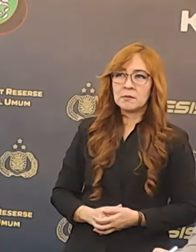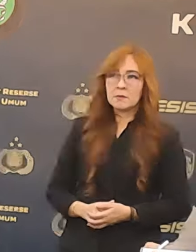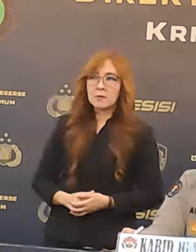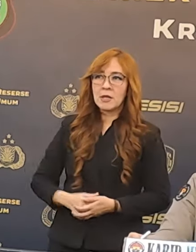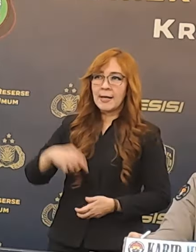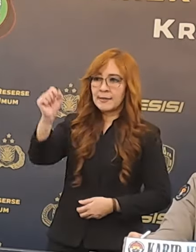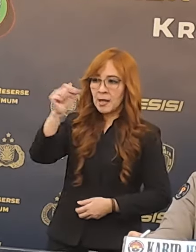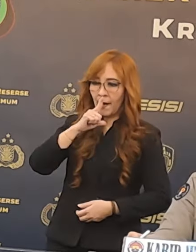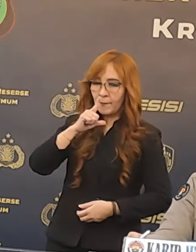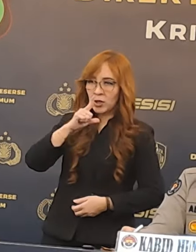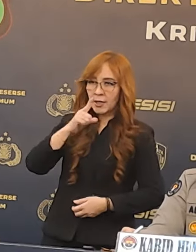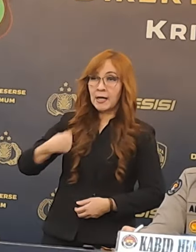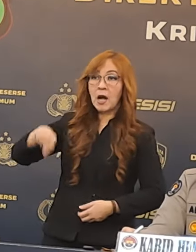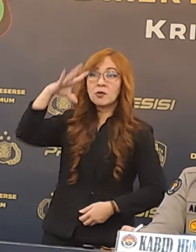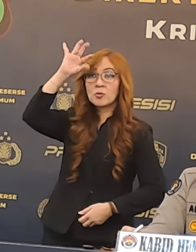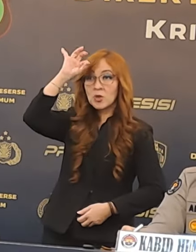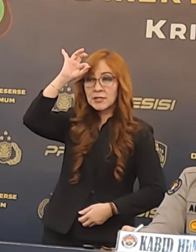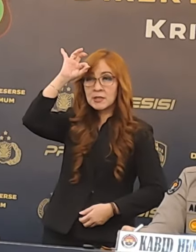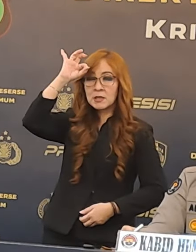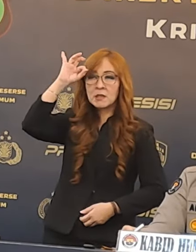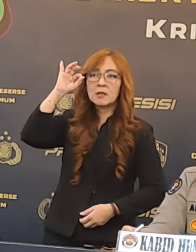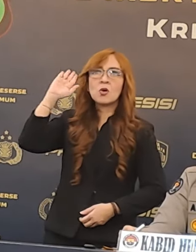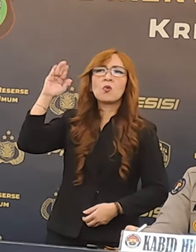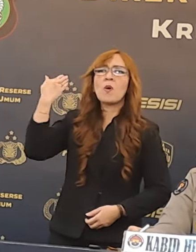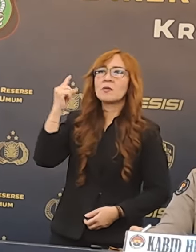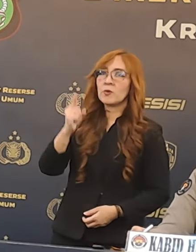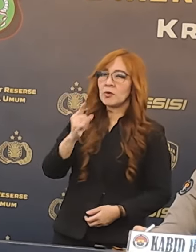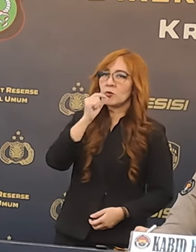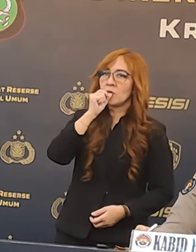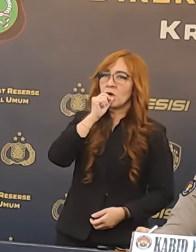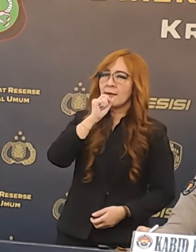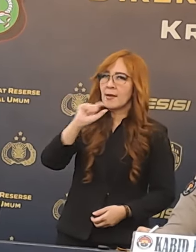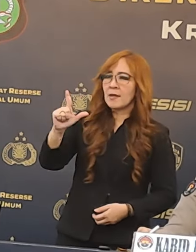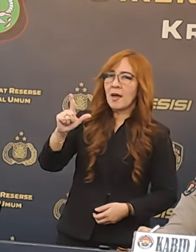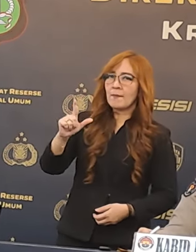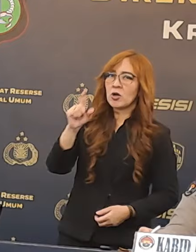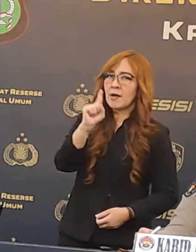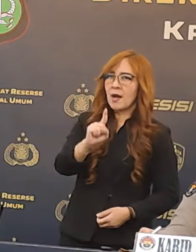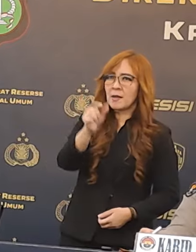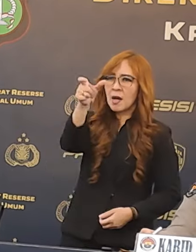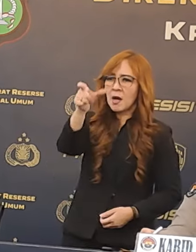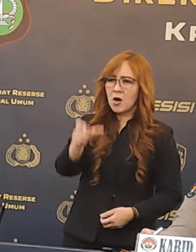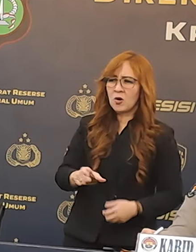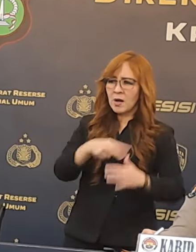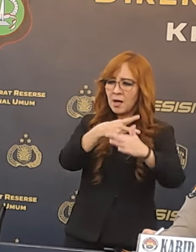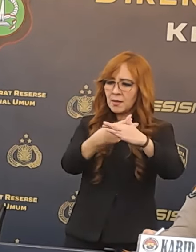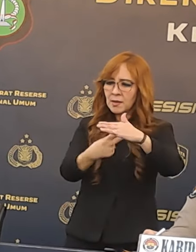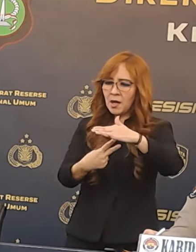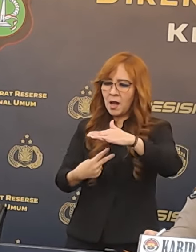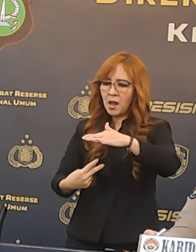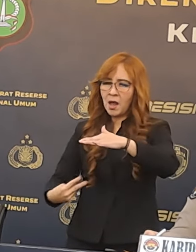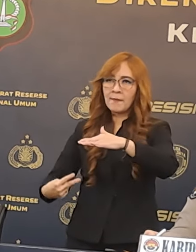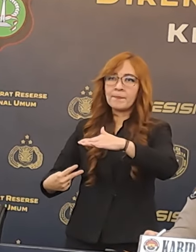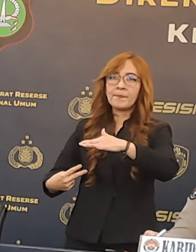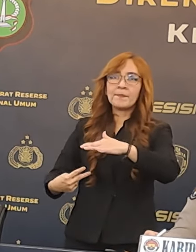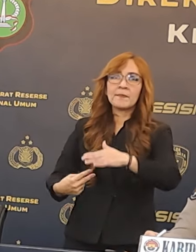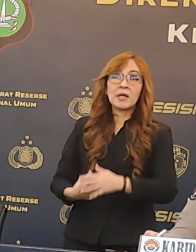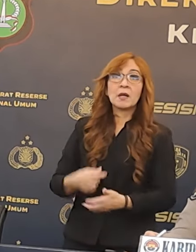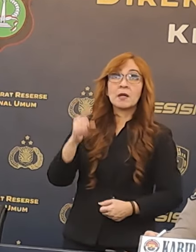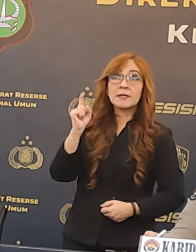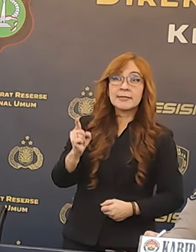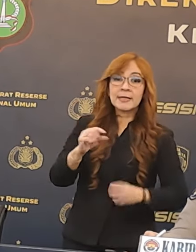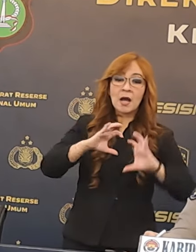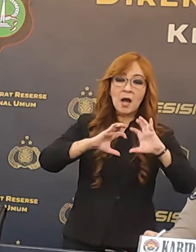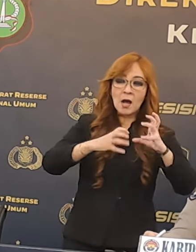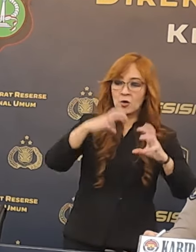dilaporkan ke Polsek, waktu itu hanya dilaporkan ada orang tenggelam, sehingga